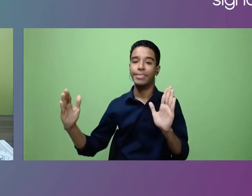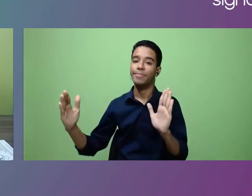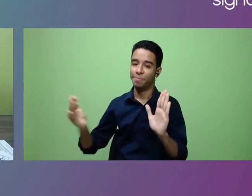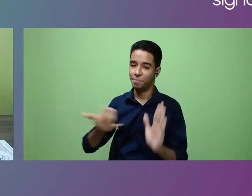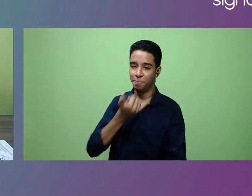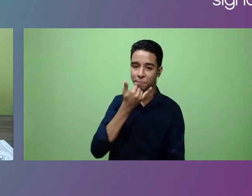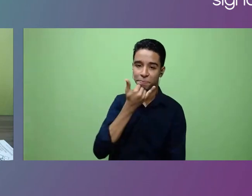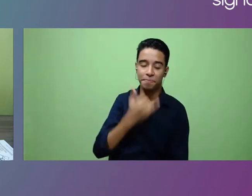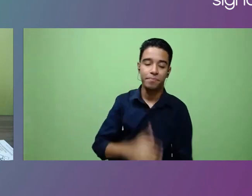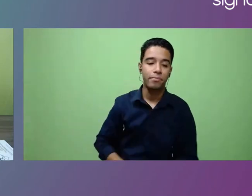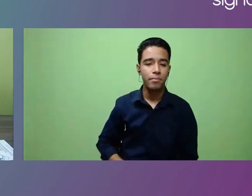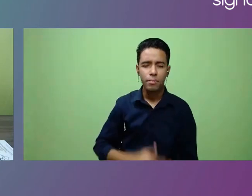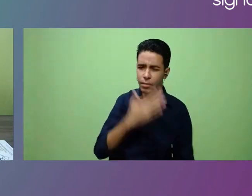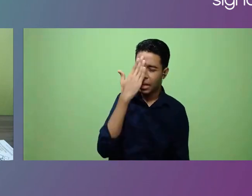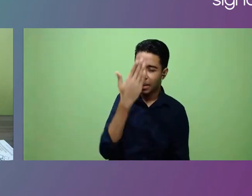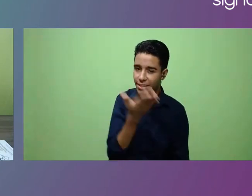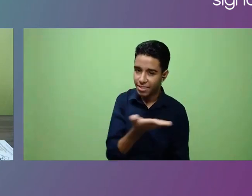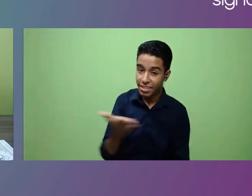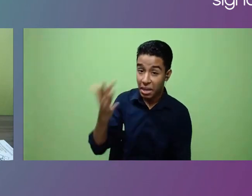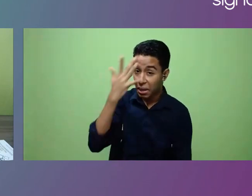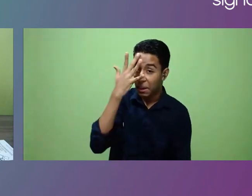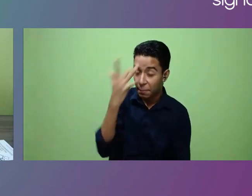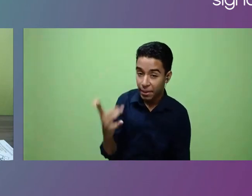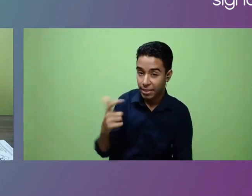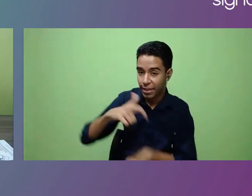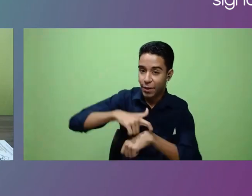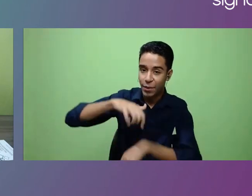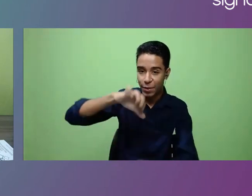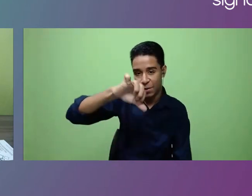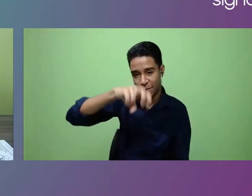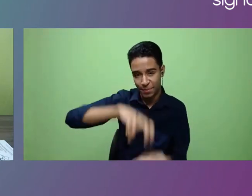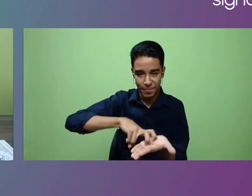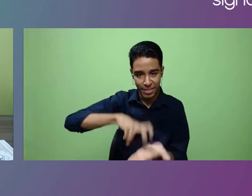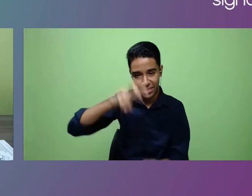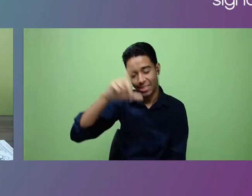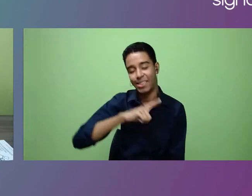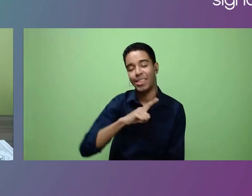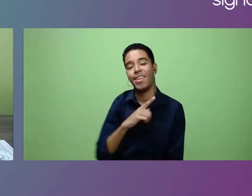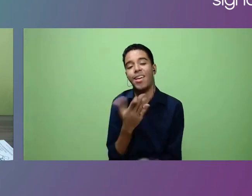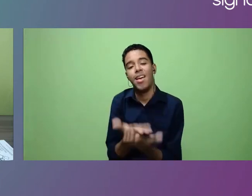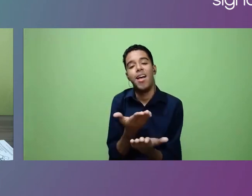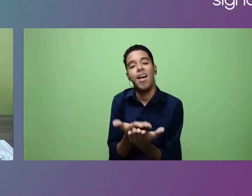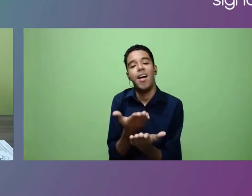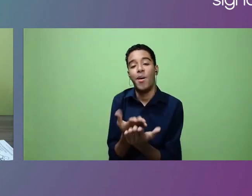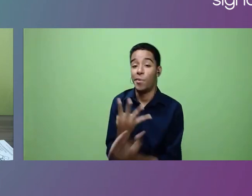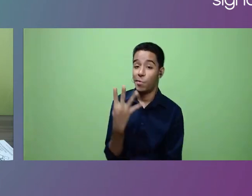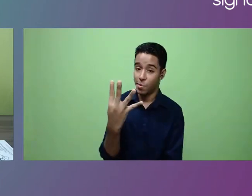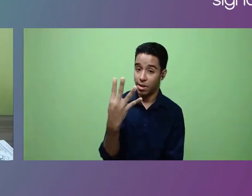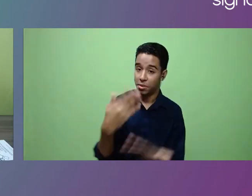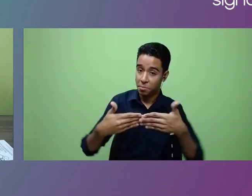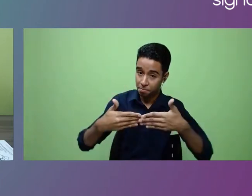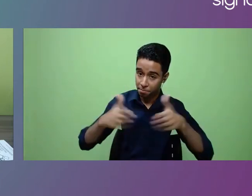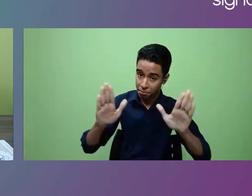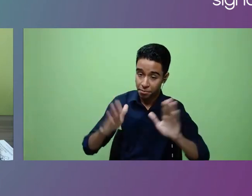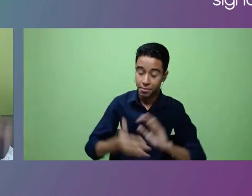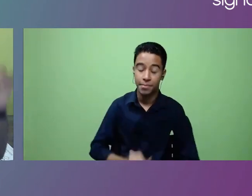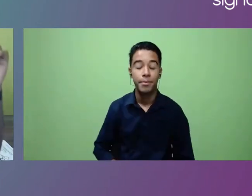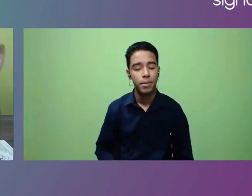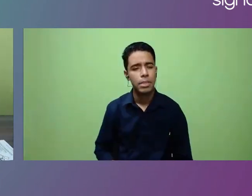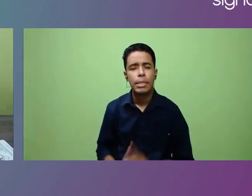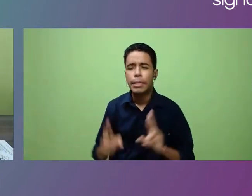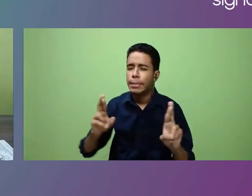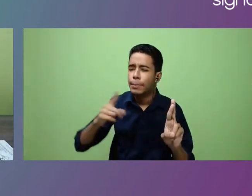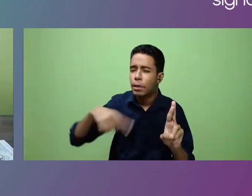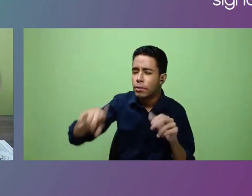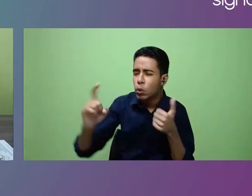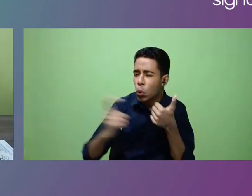Agradeço muito vocês. Amanhã, 9 horas da manhã, já vai estar liberada para vocês a próxima aula. E eu espero que vocês curtam, deixem